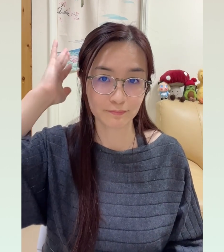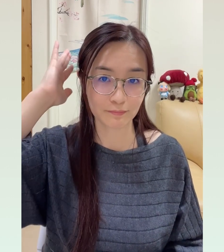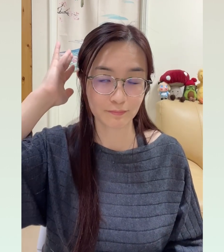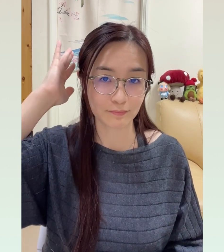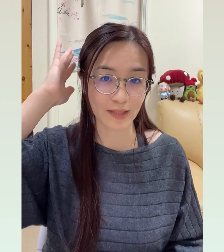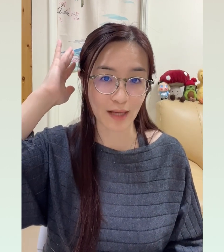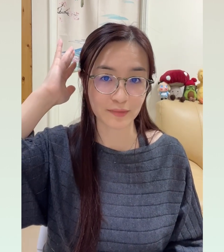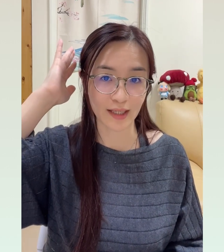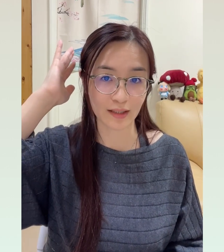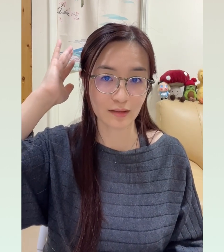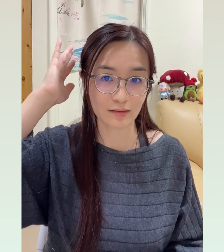男仔，